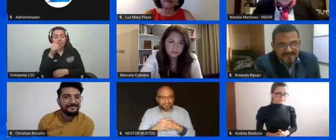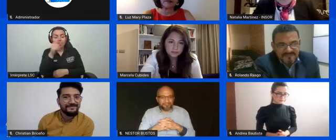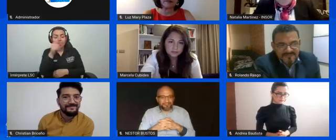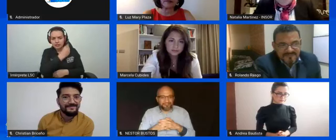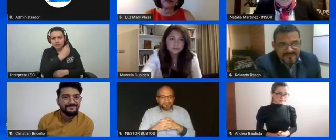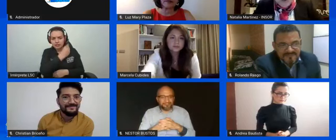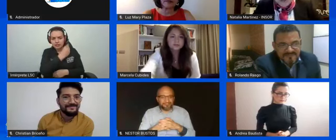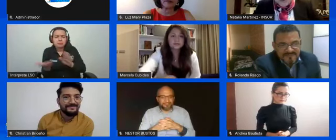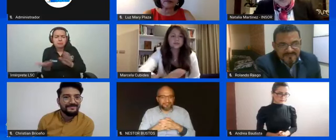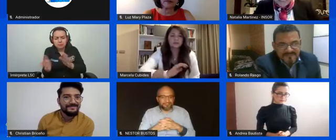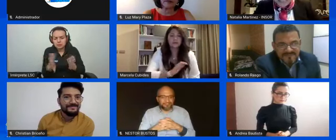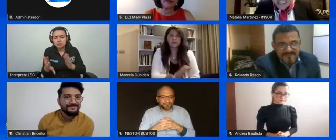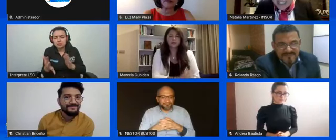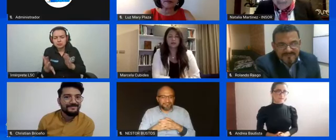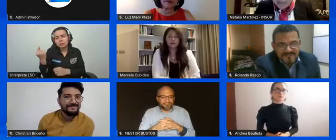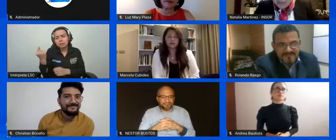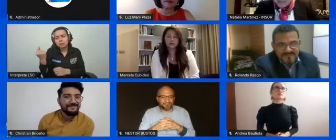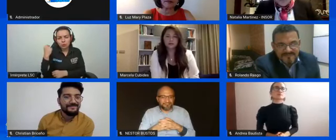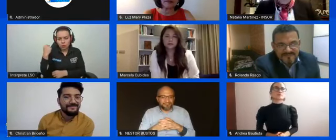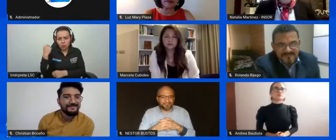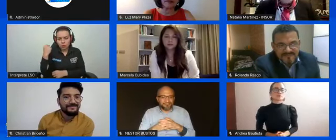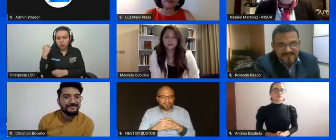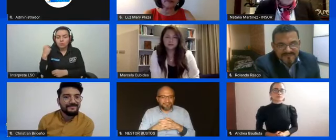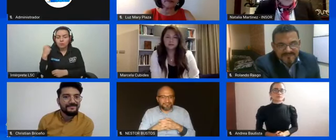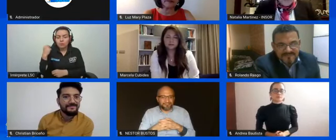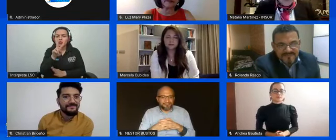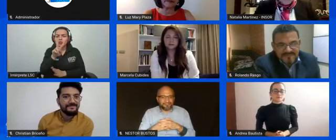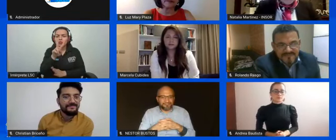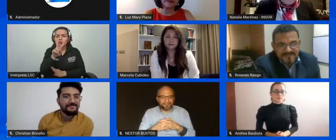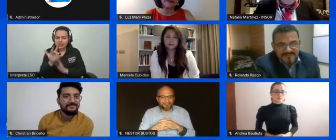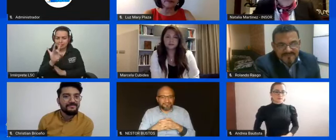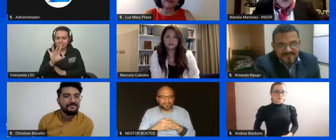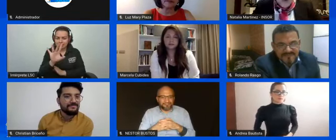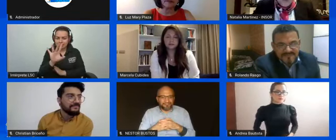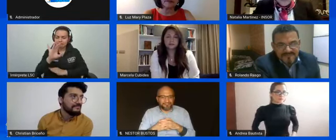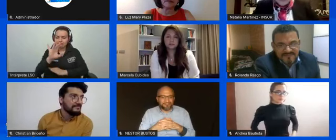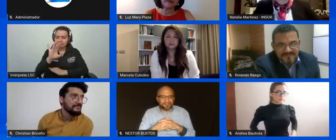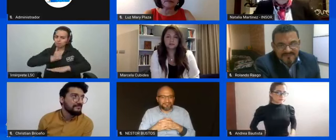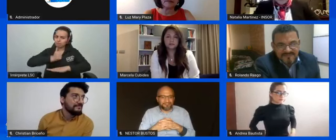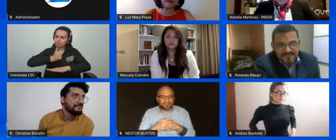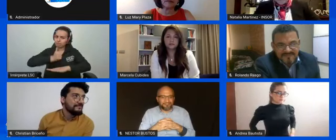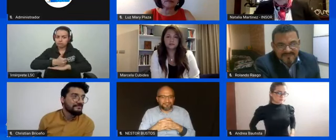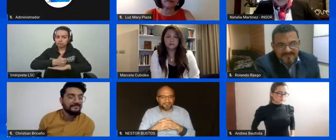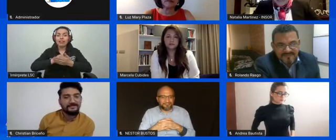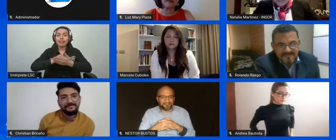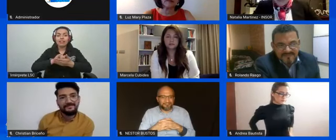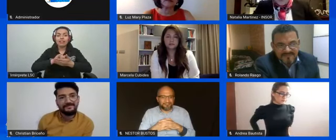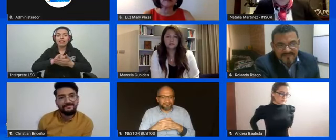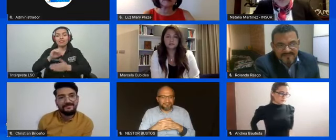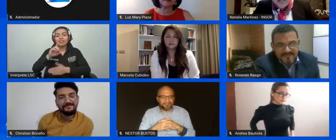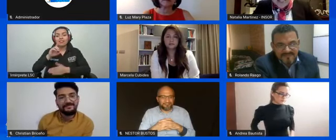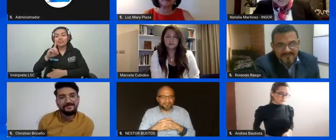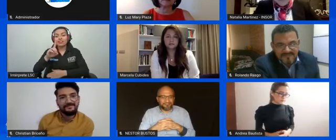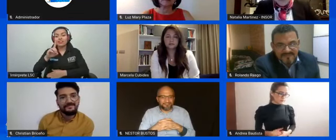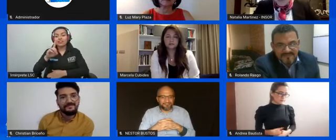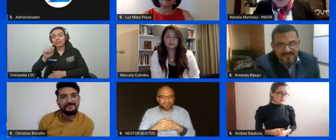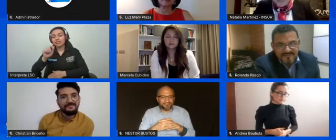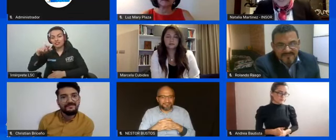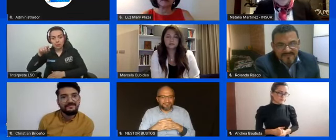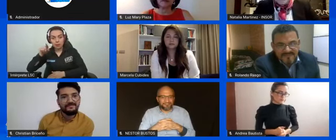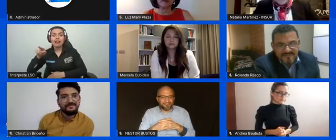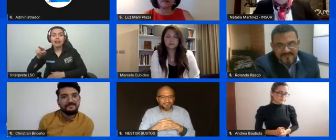se posicionó en 2015, fue reconocida por el DAF como una de las funcionarias jóvenes,